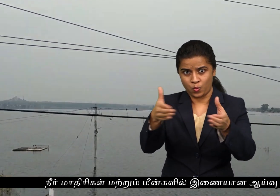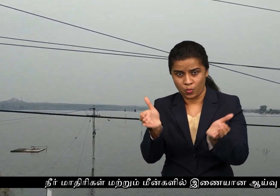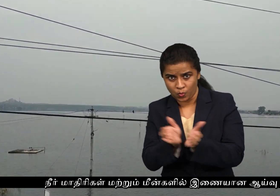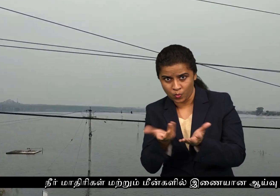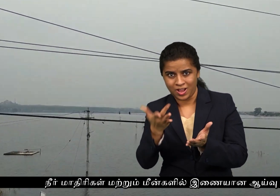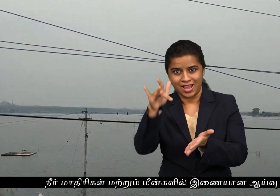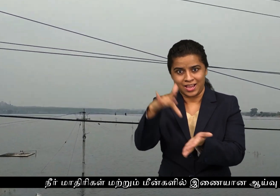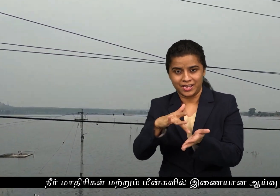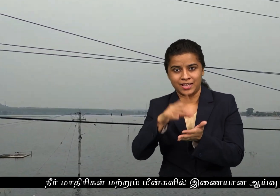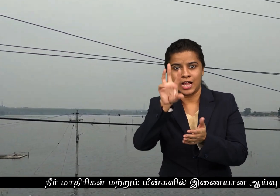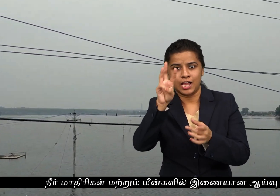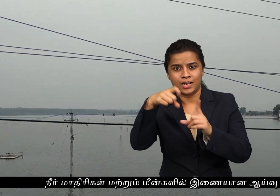ஆய்வு நடத்தப்பட்டது.